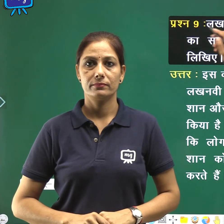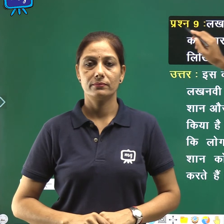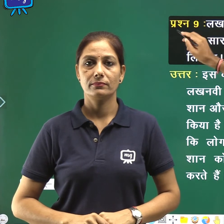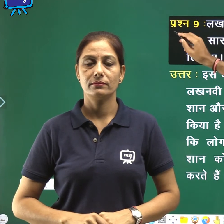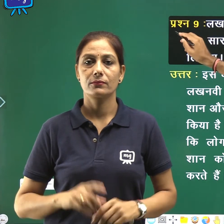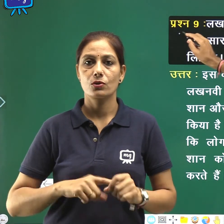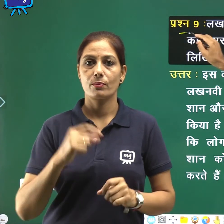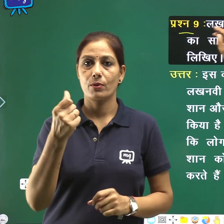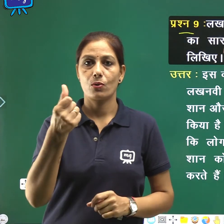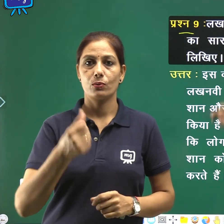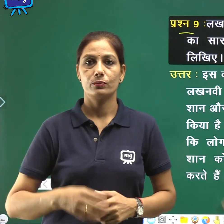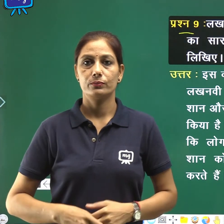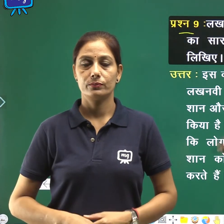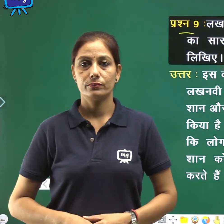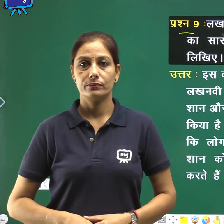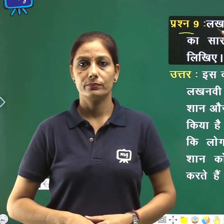प्रश्न 9,